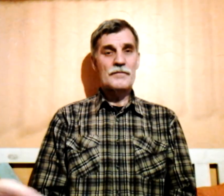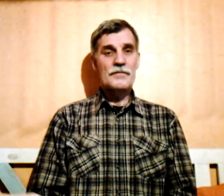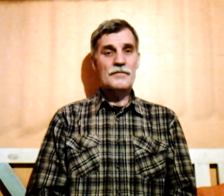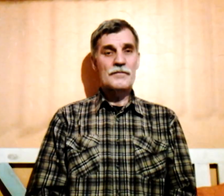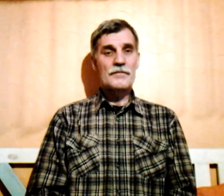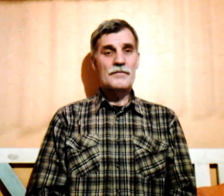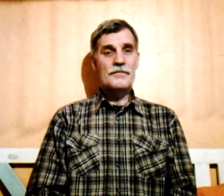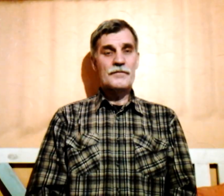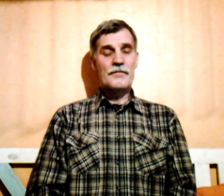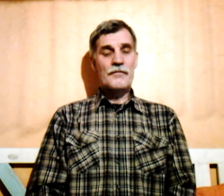Трактор.